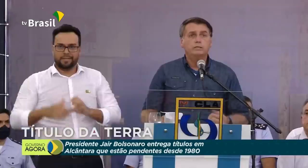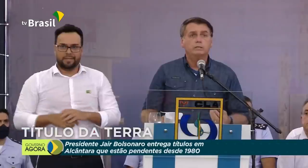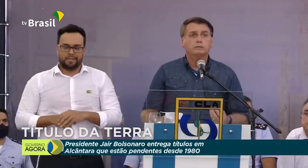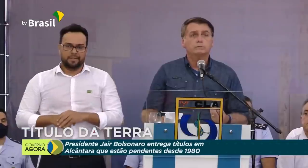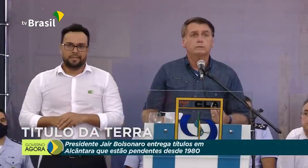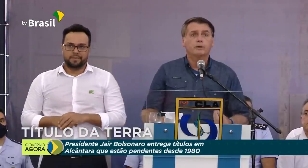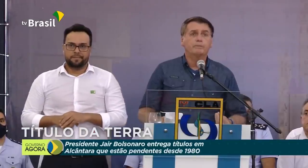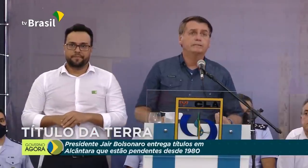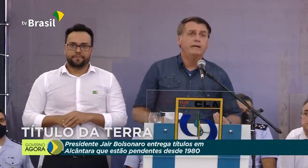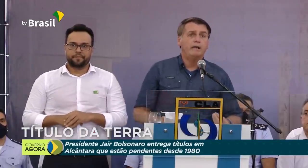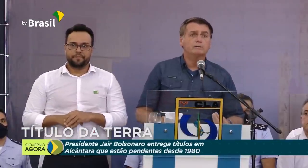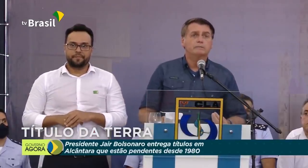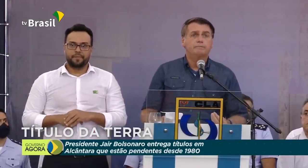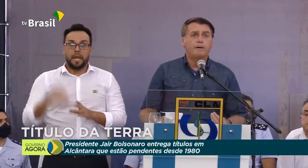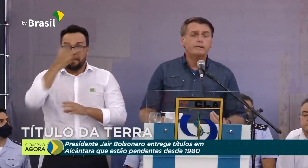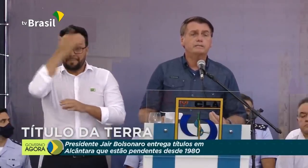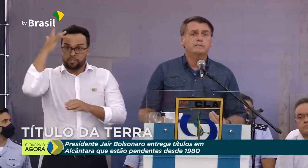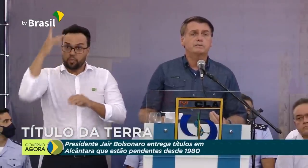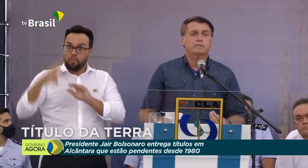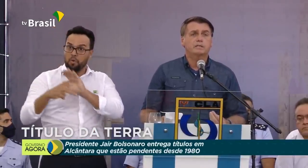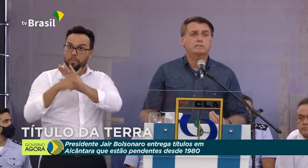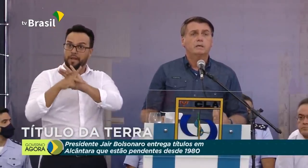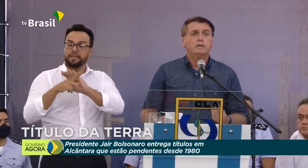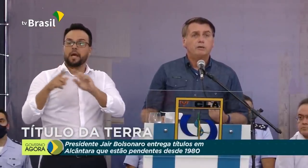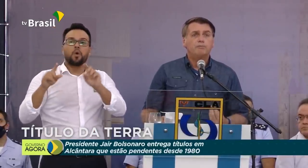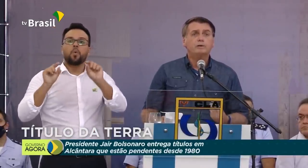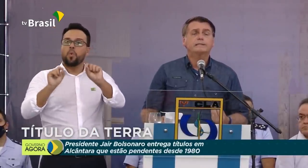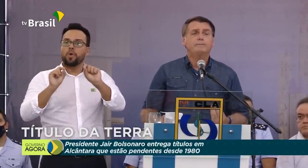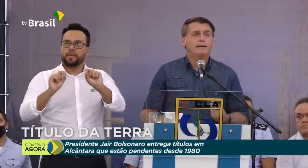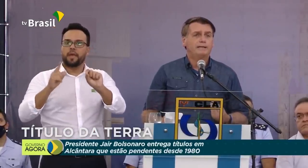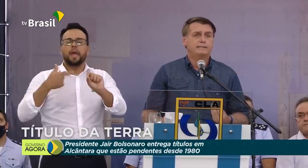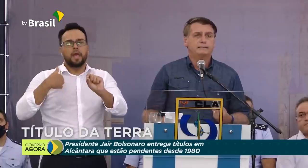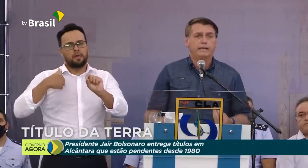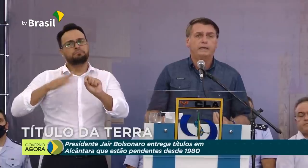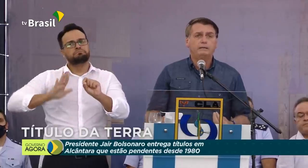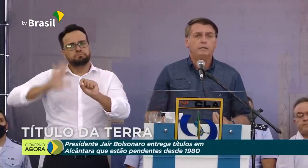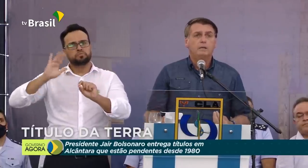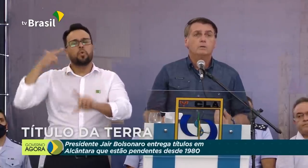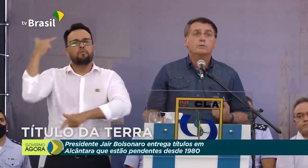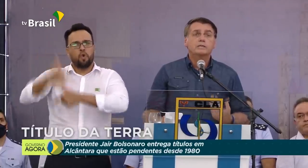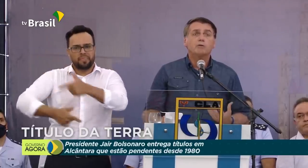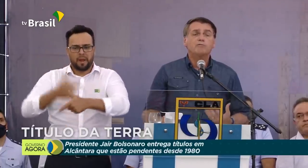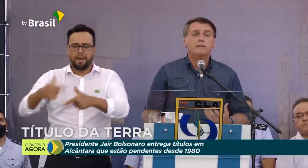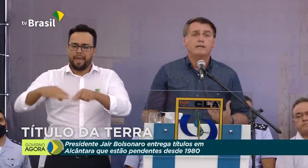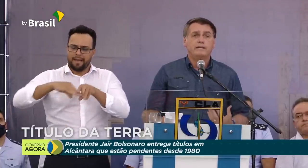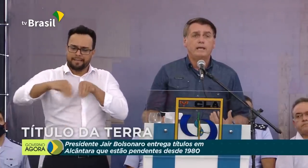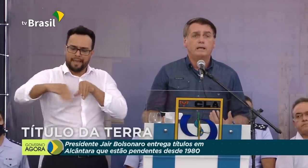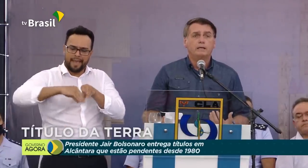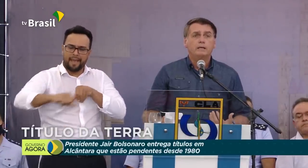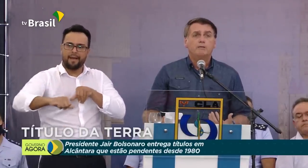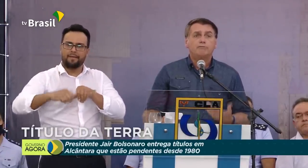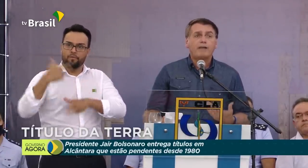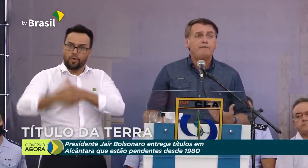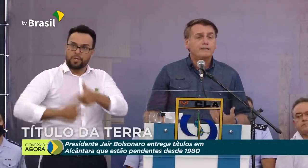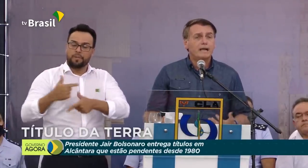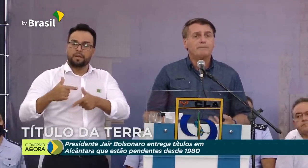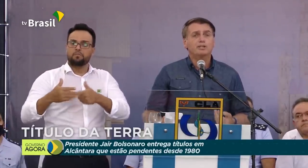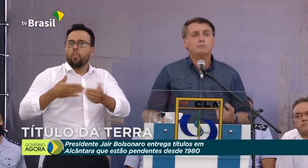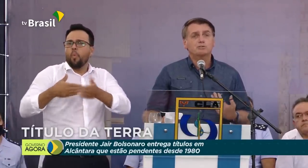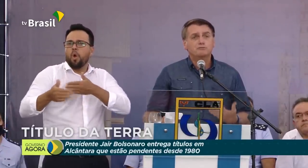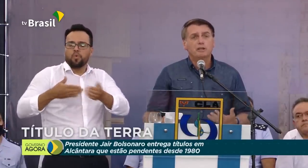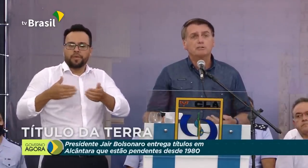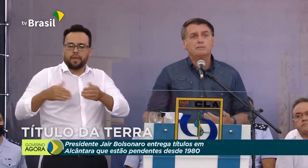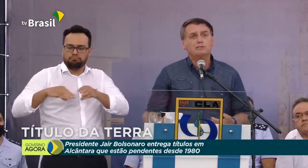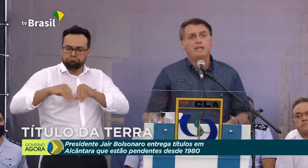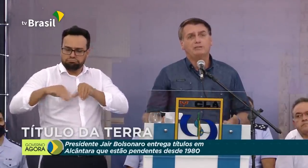para que o proprietário possa dizer o seguinte: eu vou trabalhar essa terra, o que eu fizer nela vai ficar para os